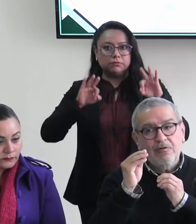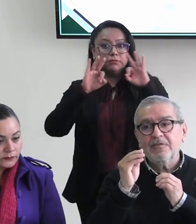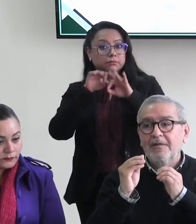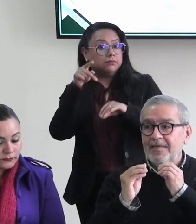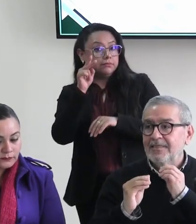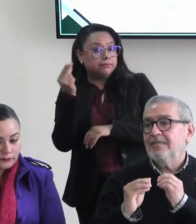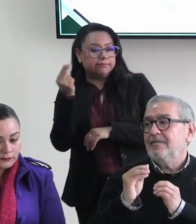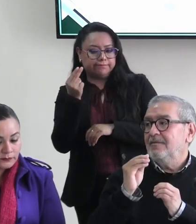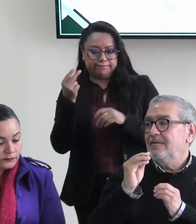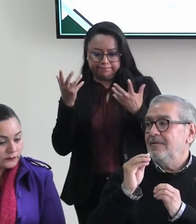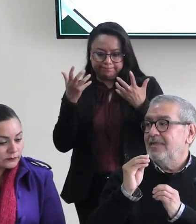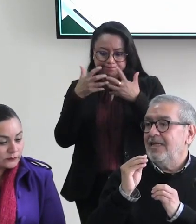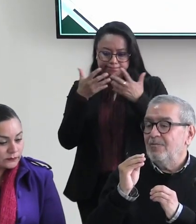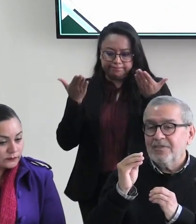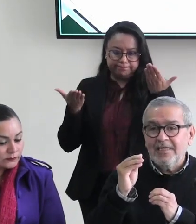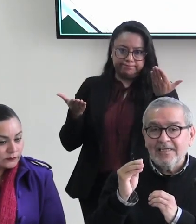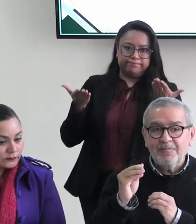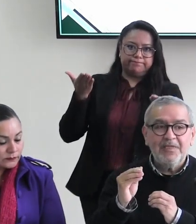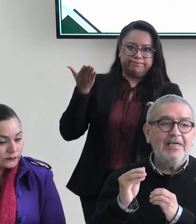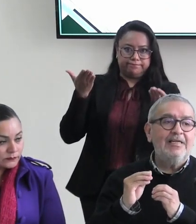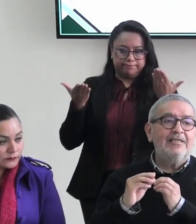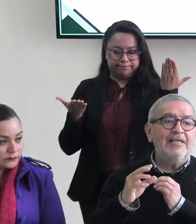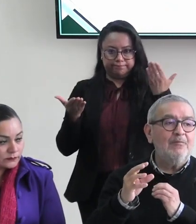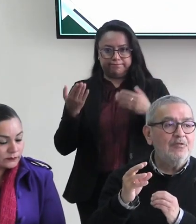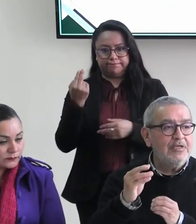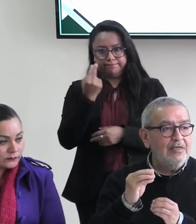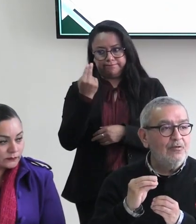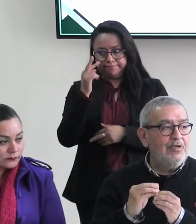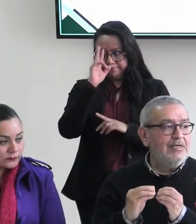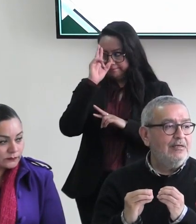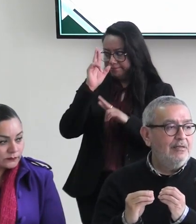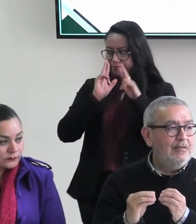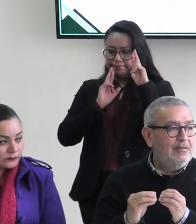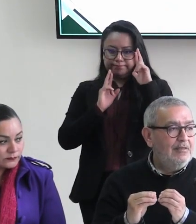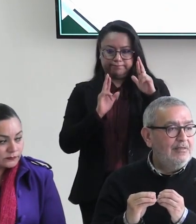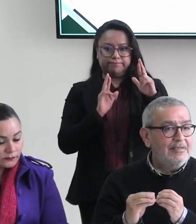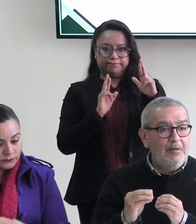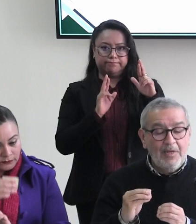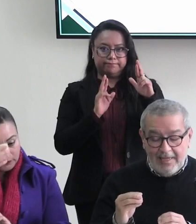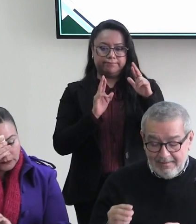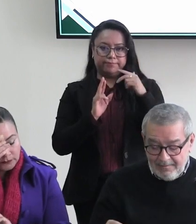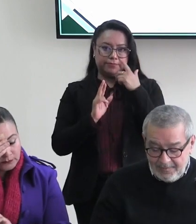equilibrar otra vez, tenemos que respetar, tenemos que incluir.